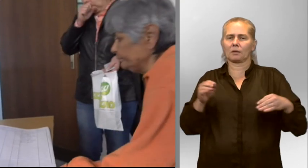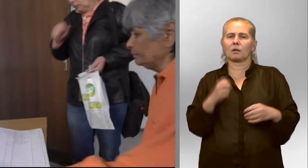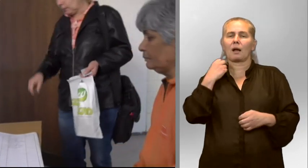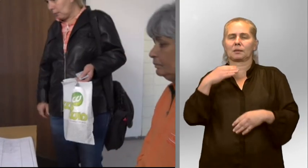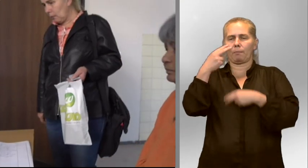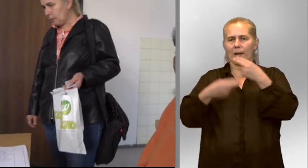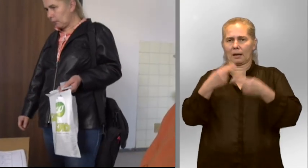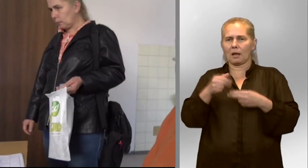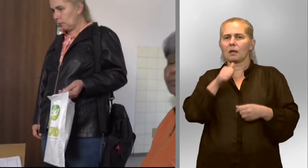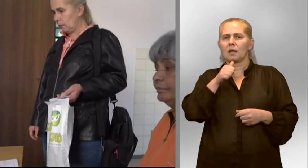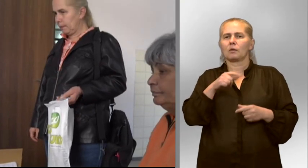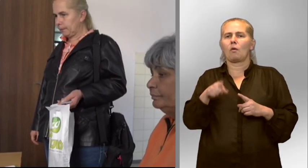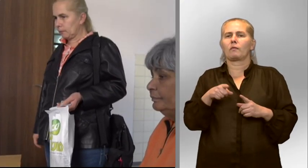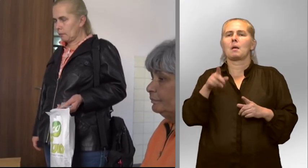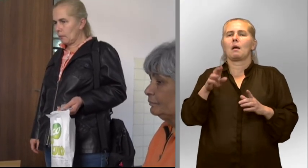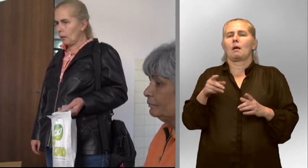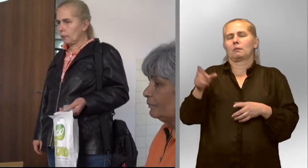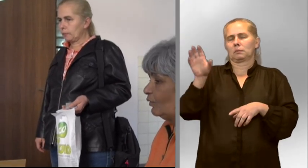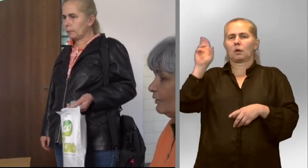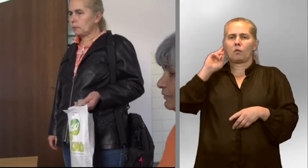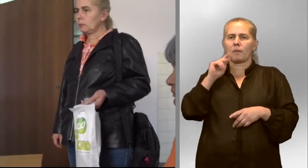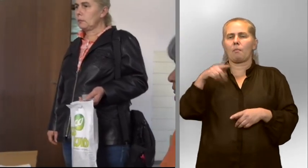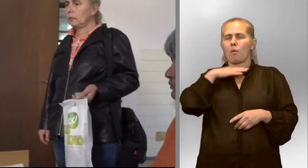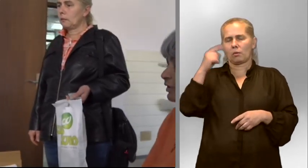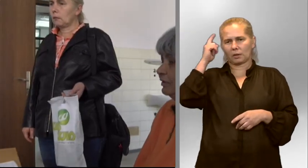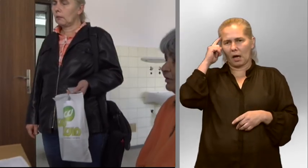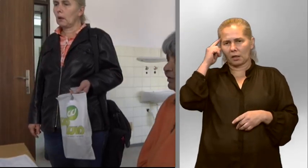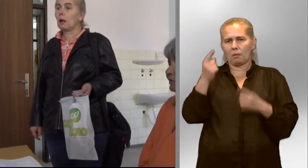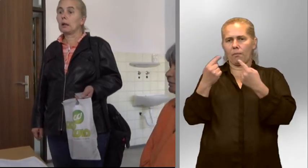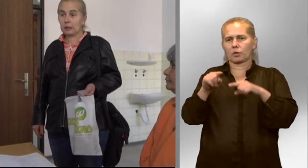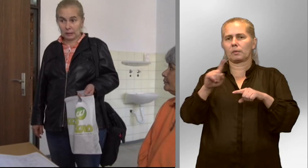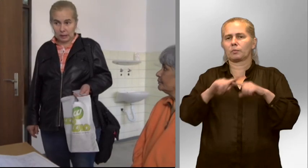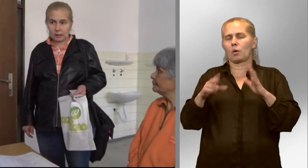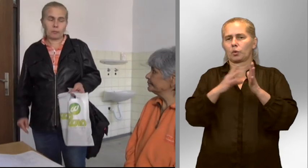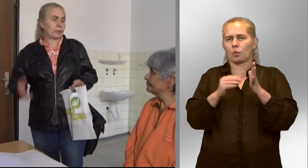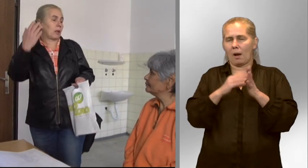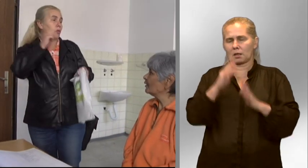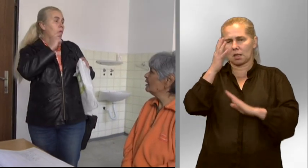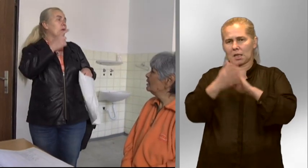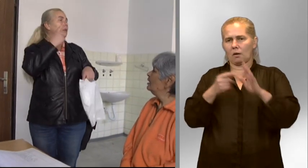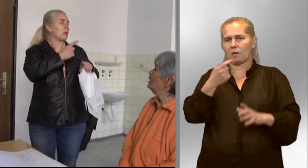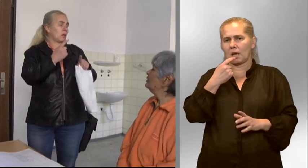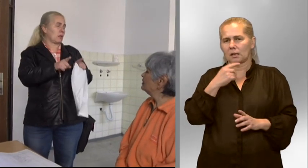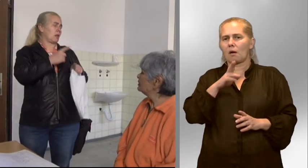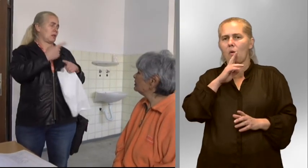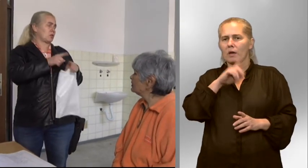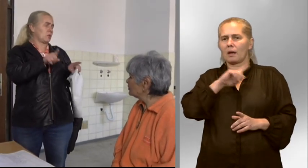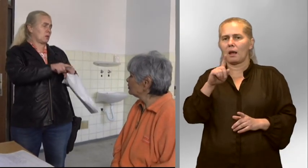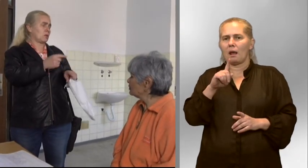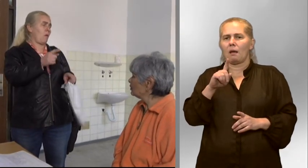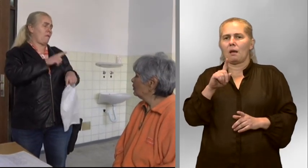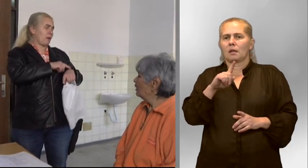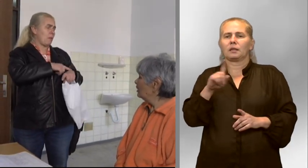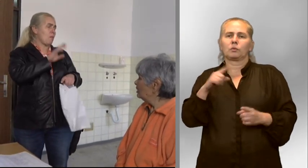prednost prilikom pregleda, i to ovim pacijentima puno znači, posebno zbog tumača znakovnog jezika, koji